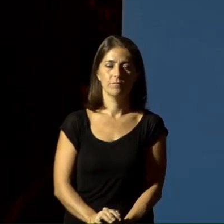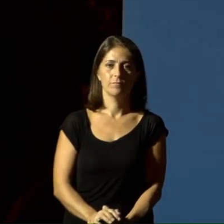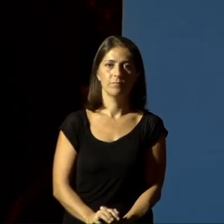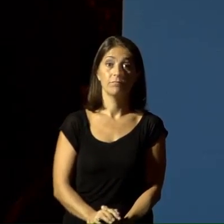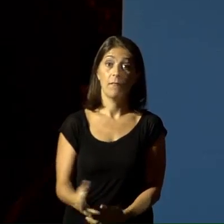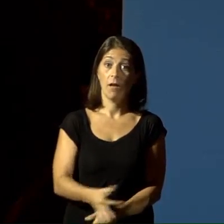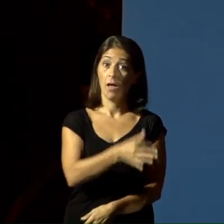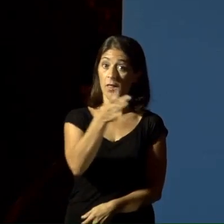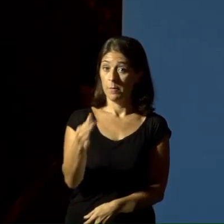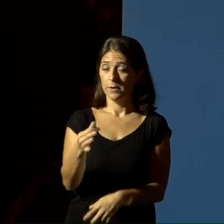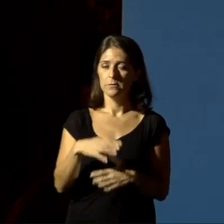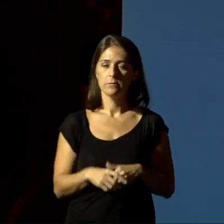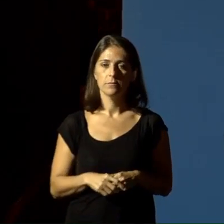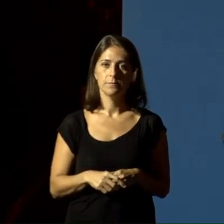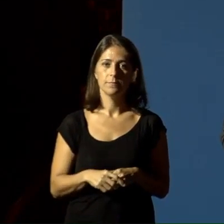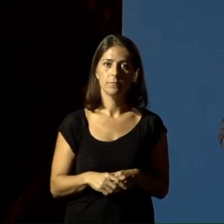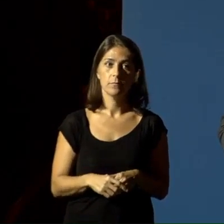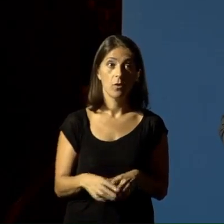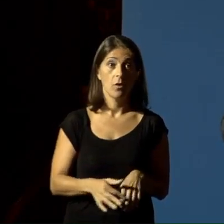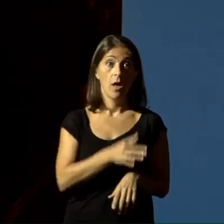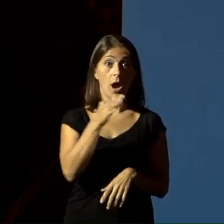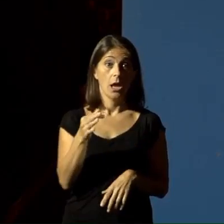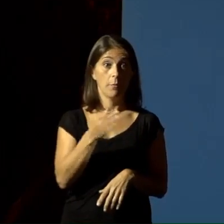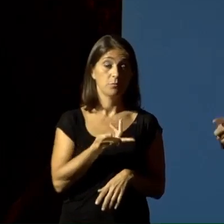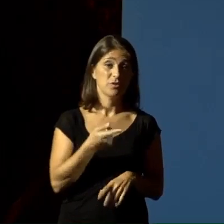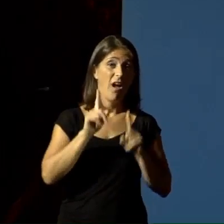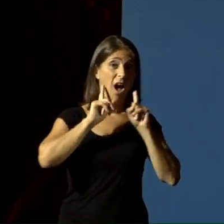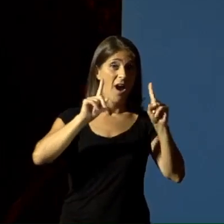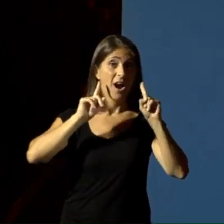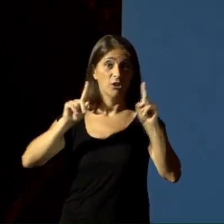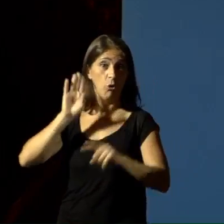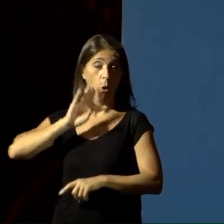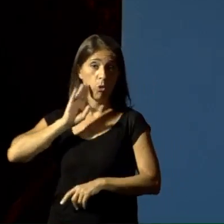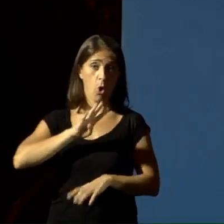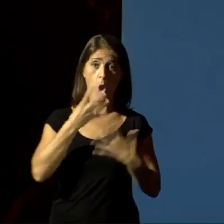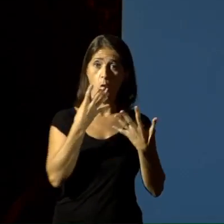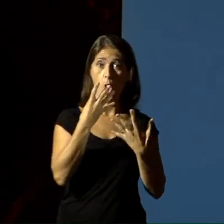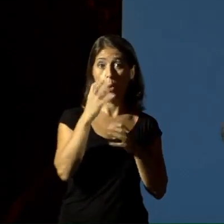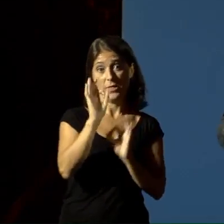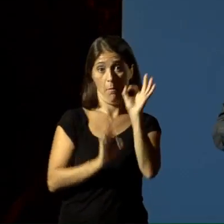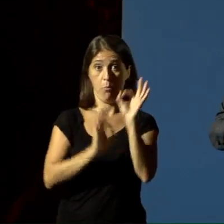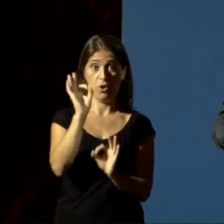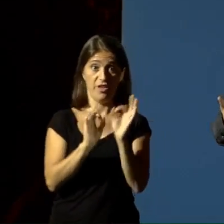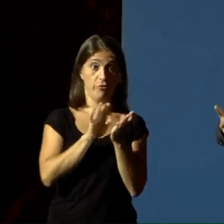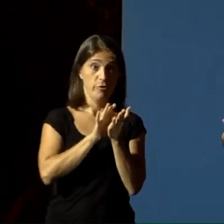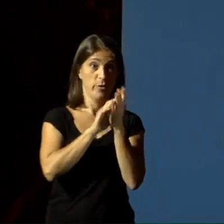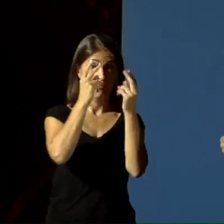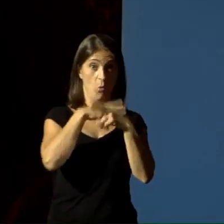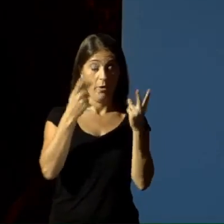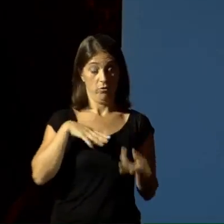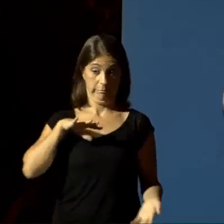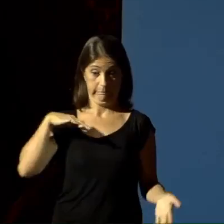E ademais, dado que o 90% dos casos de corrupción son por servicios públicos